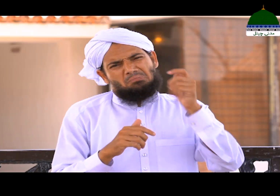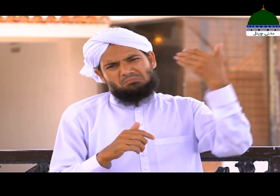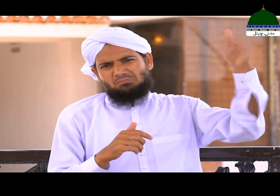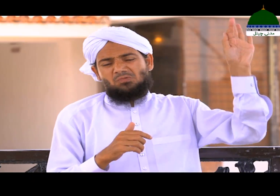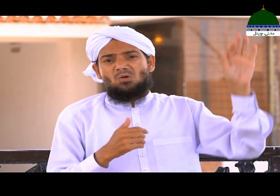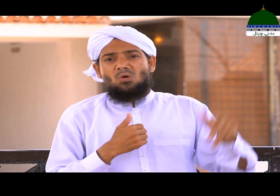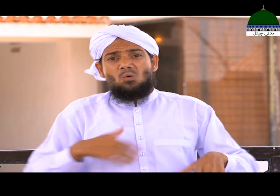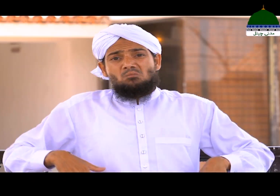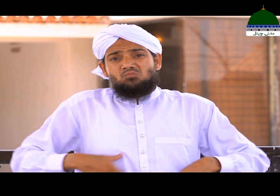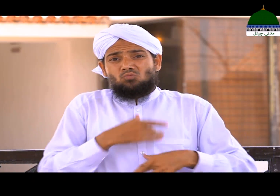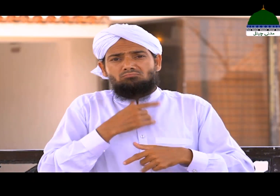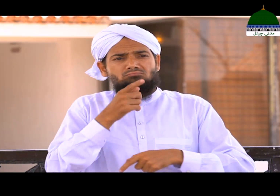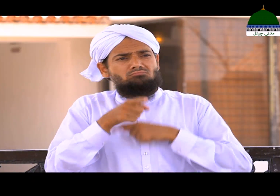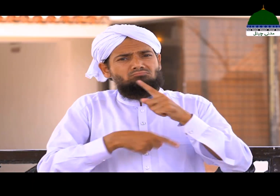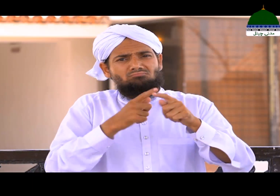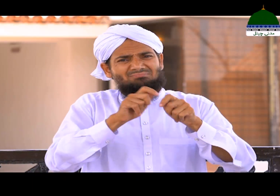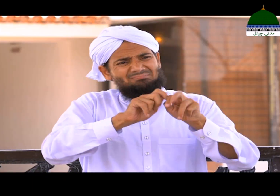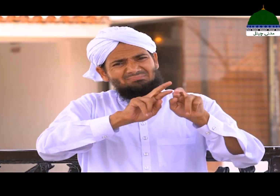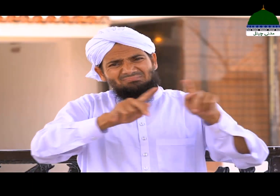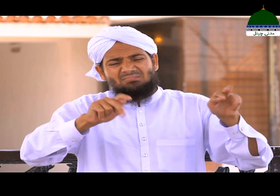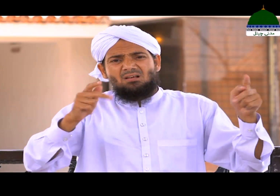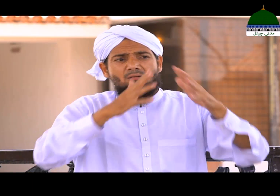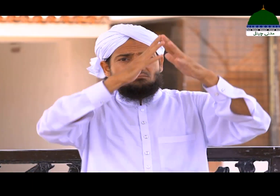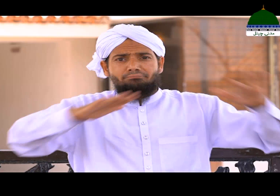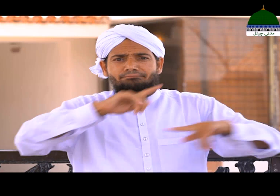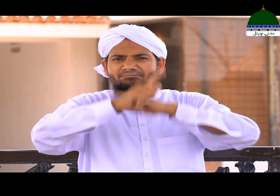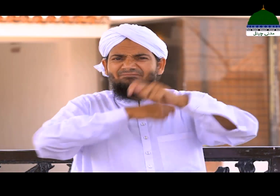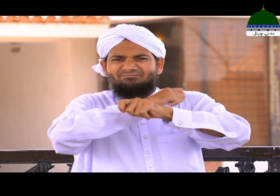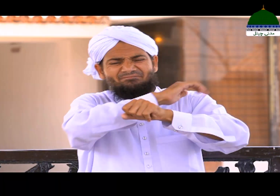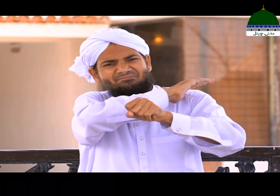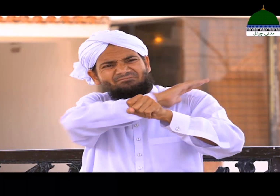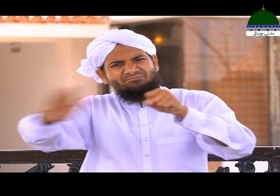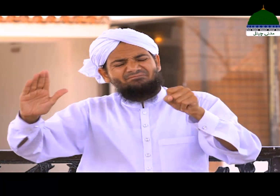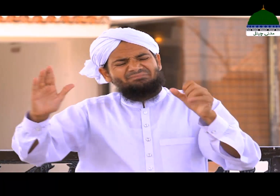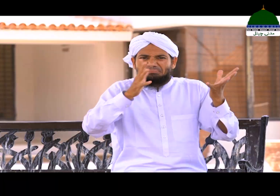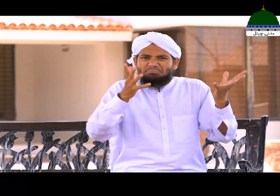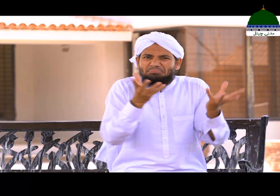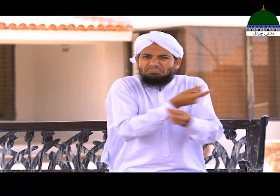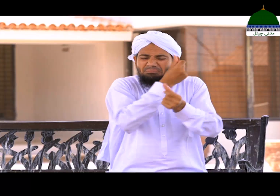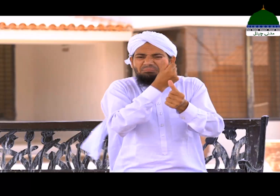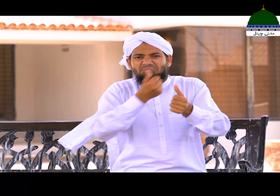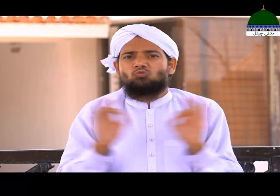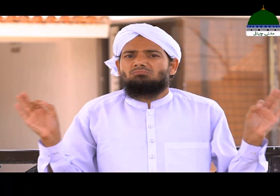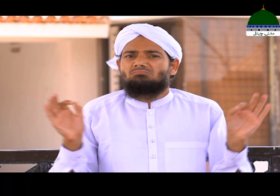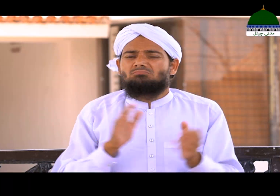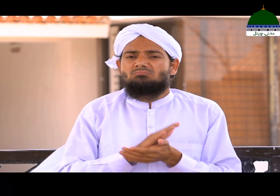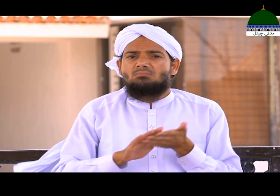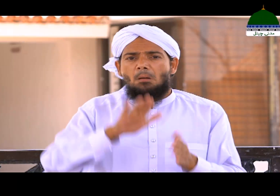تھی۔ سپاہیوں نے آن کی آن میں اس غریب بڑھیا کی جھونپڑی کو ملیا میٹ کر دیا۔